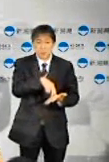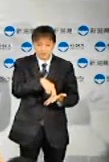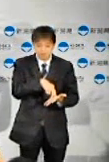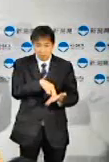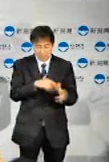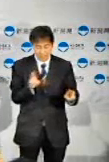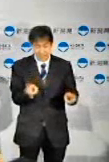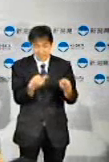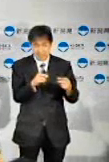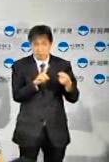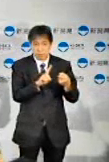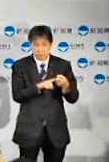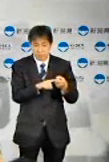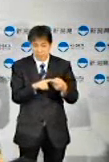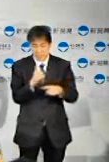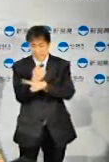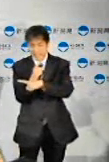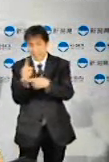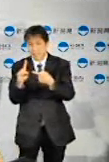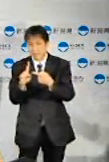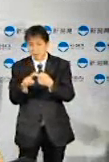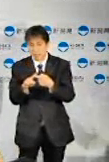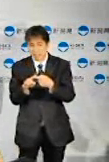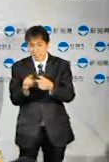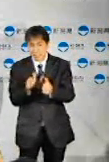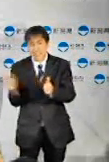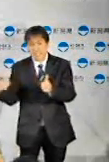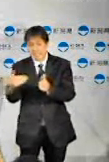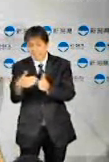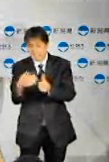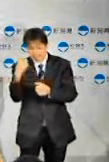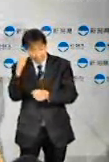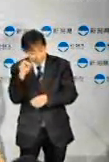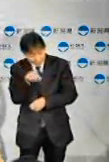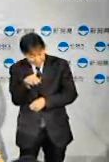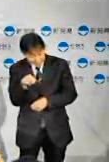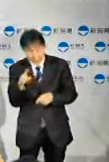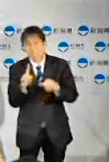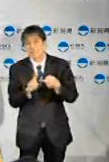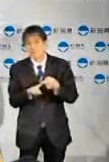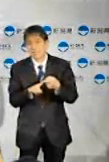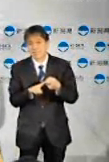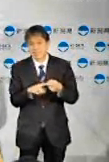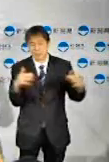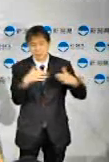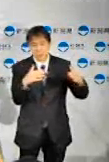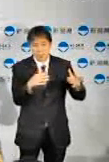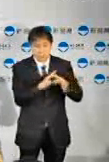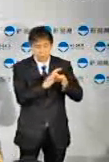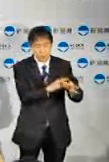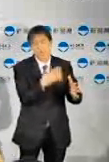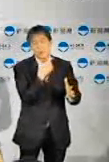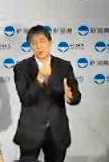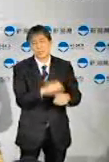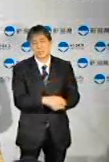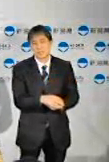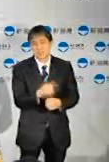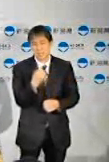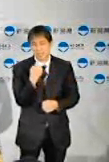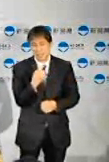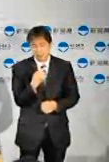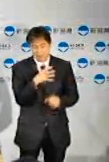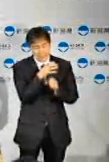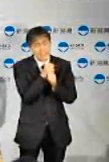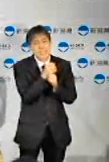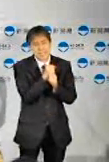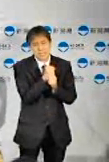さに専門的科学的客観的な議論を続けていただきたいと。したがって私からなんかこの期限まで